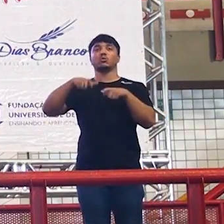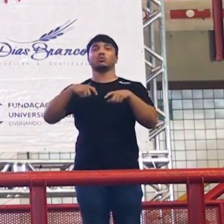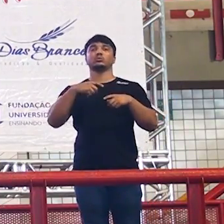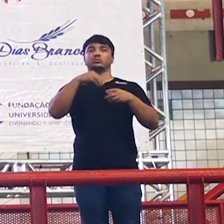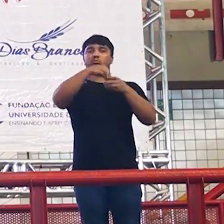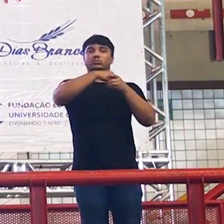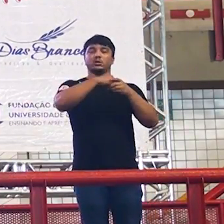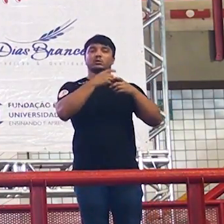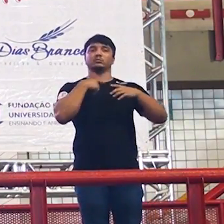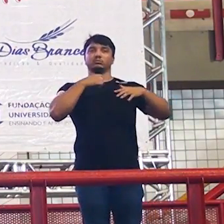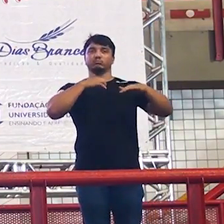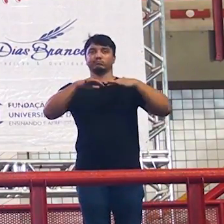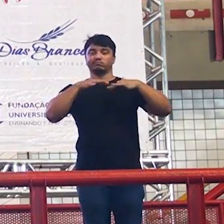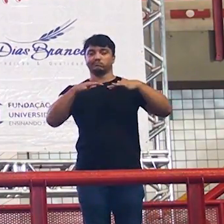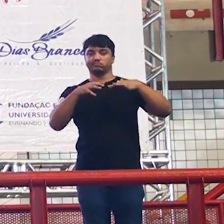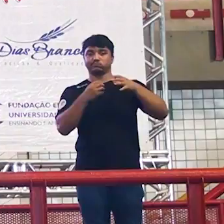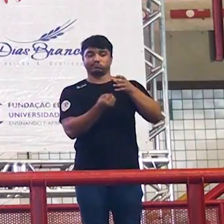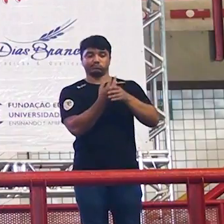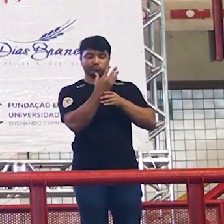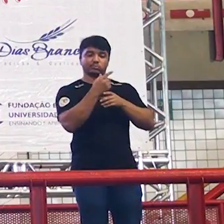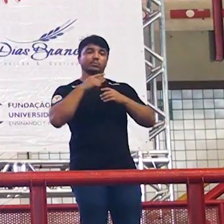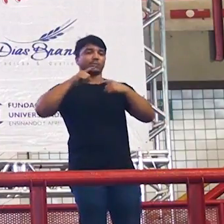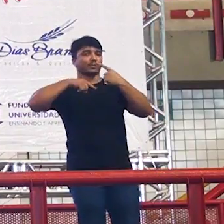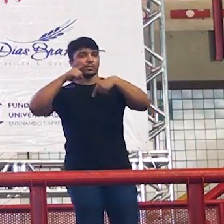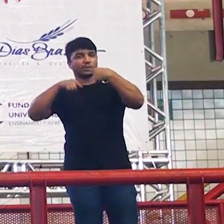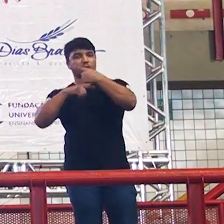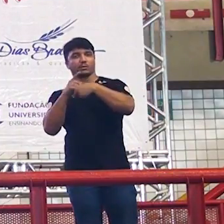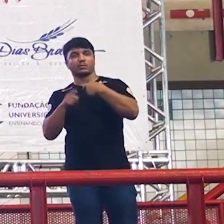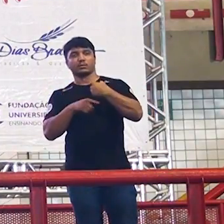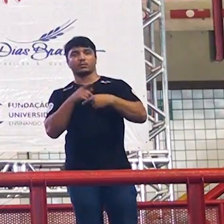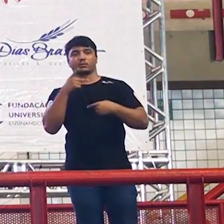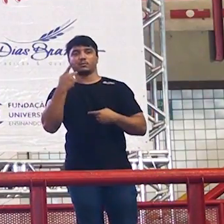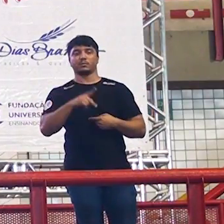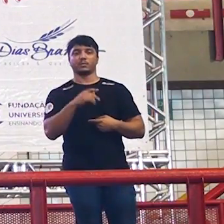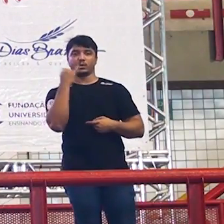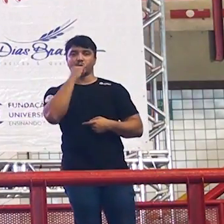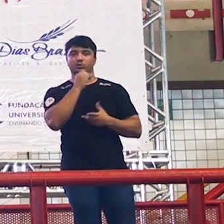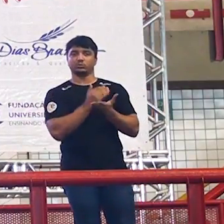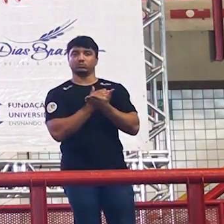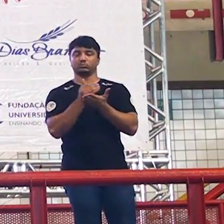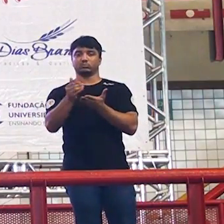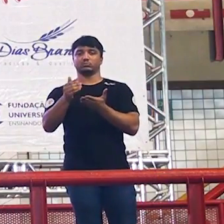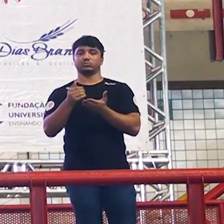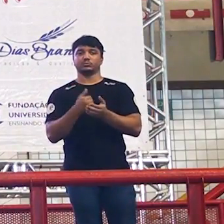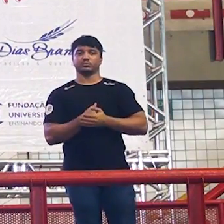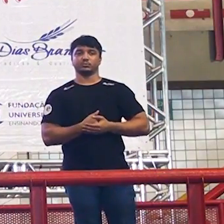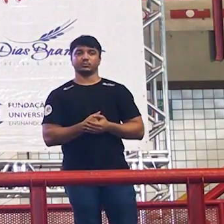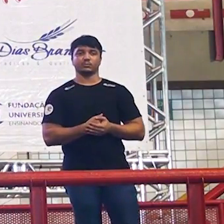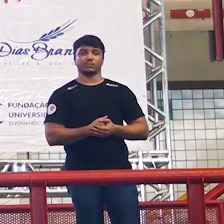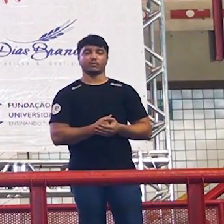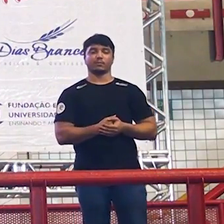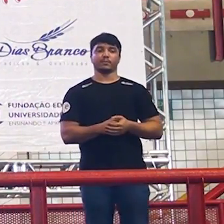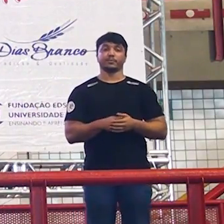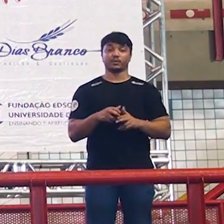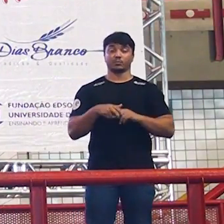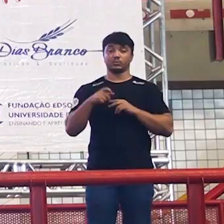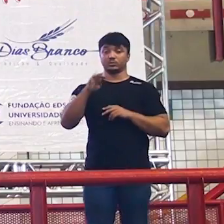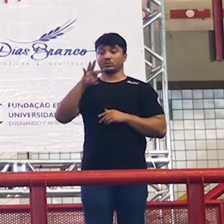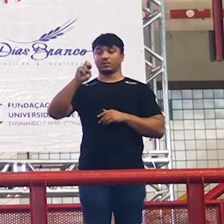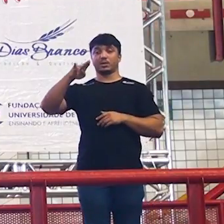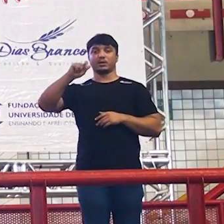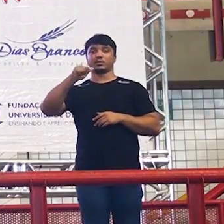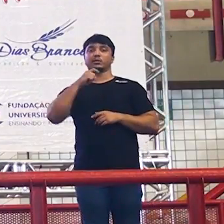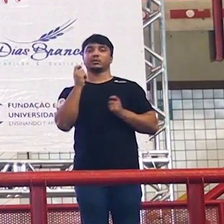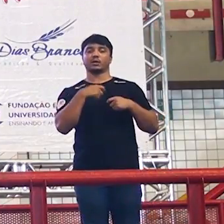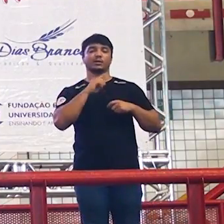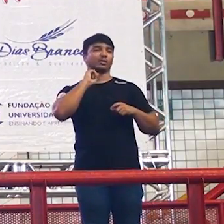termoelétrica, para gerar vapor, que vai fazer a turbina se movimentar. Portanto, a termoelétrica acaba poluindo, acaba